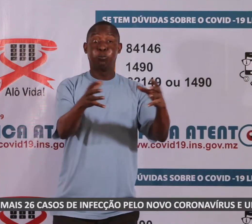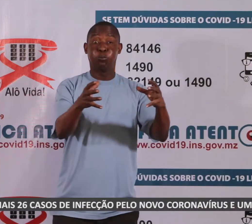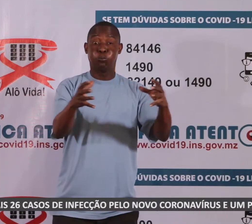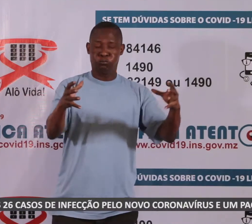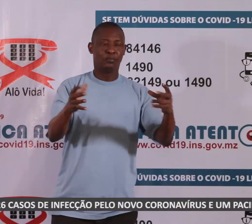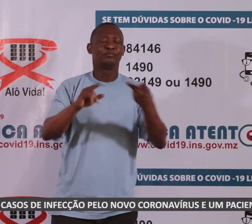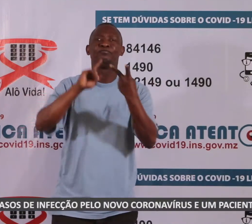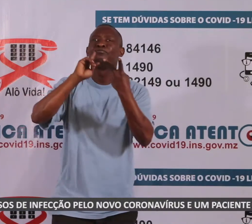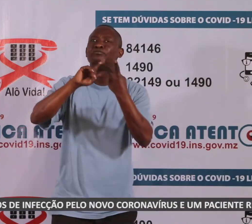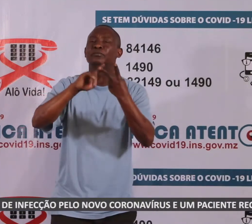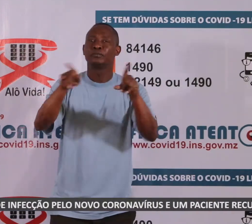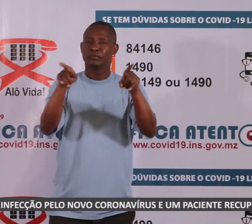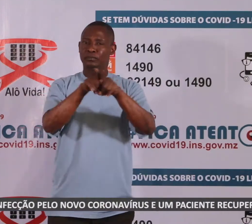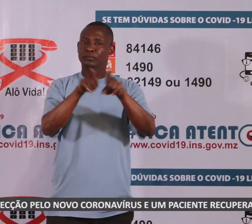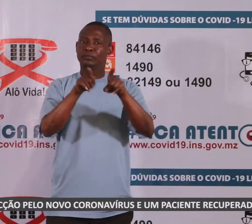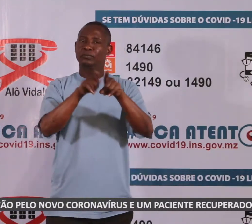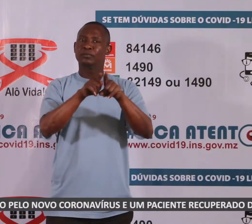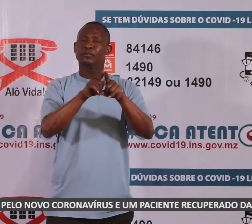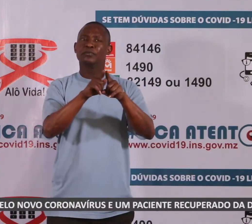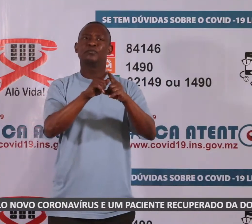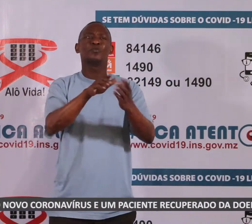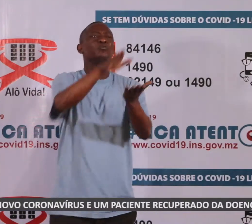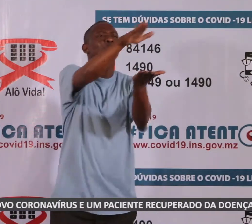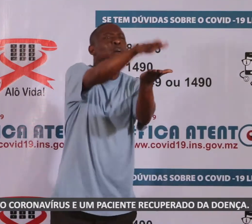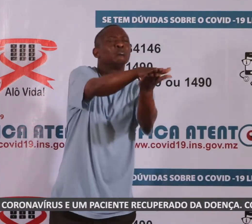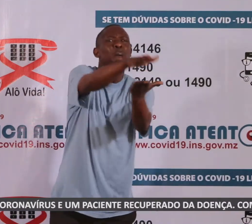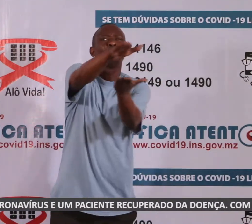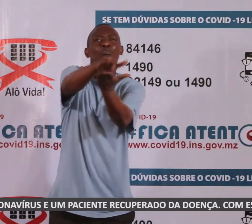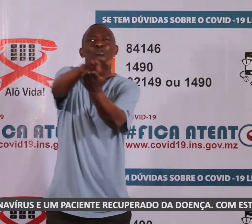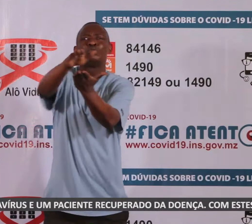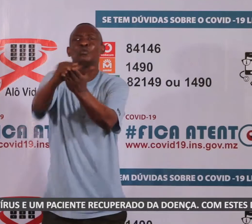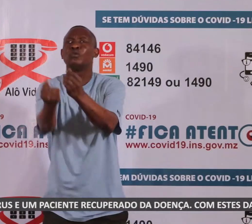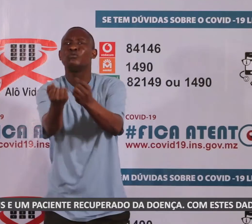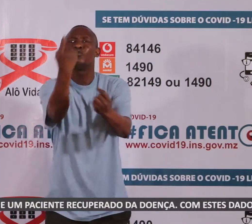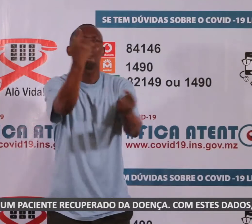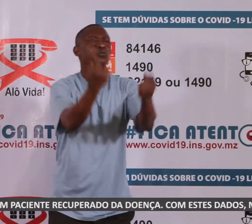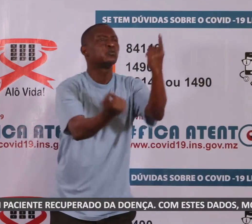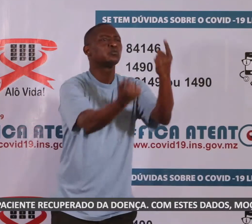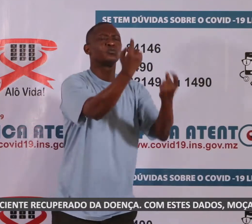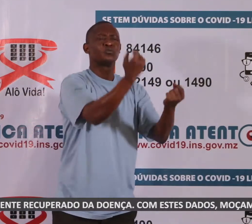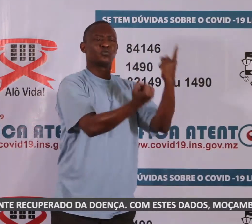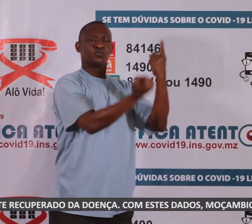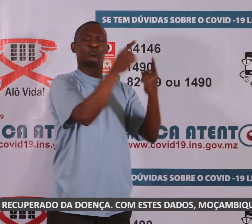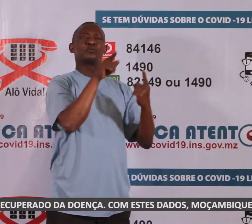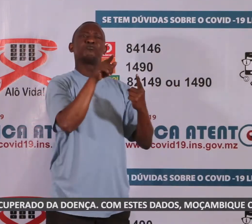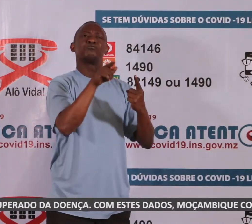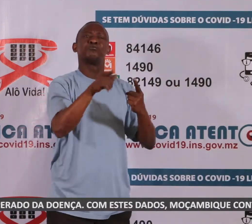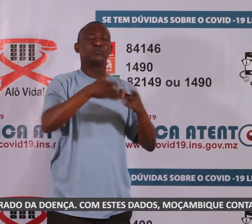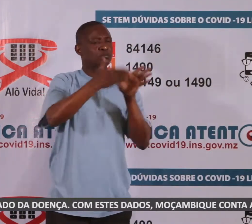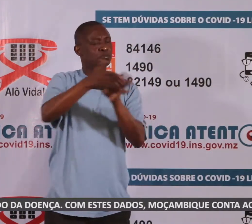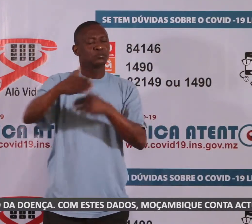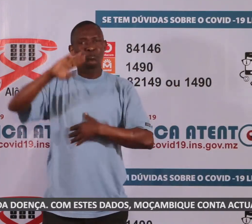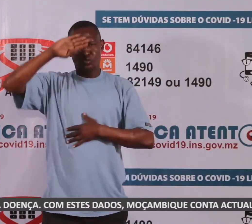transmissão, apesar de estar em implementação as medidas já promulgadas para a prevenção da pandemia